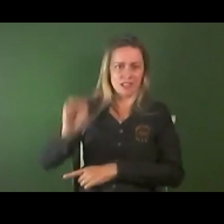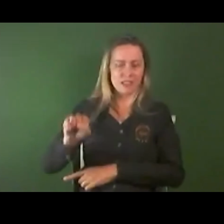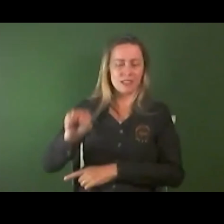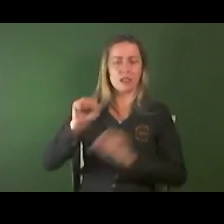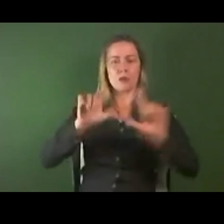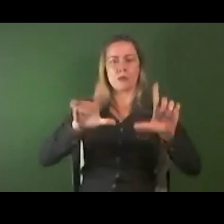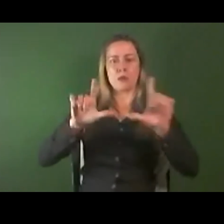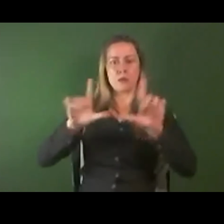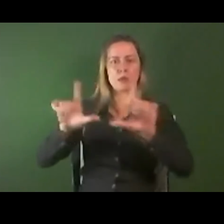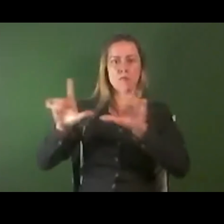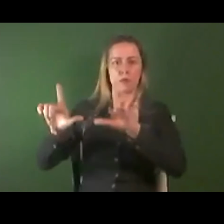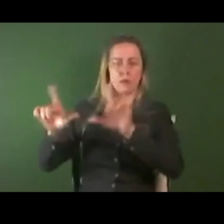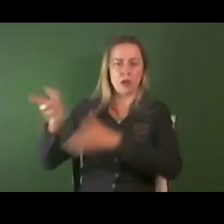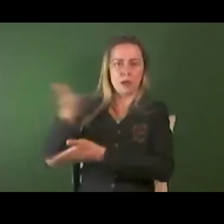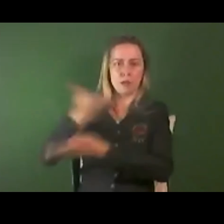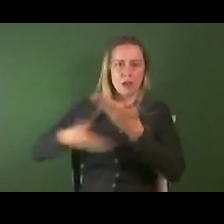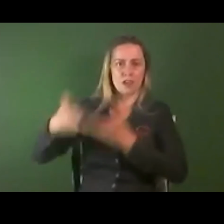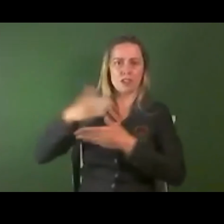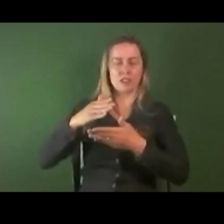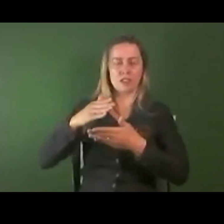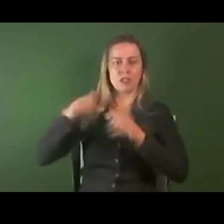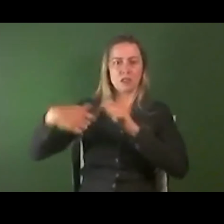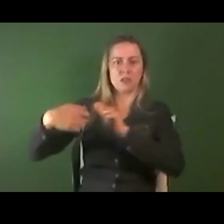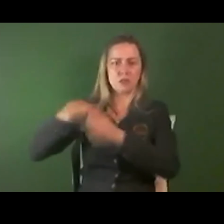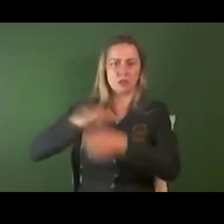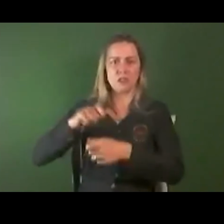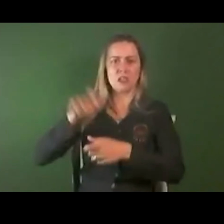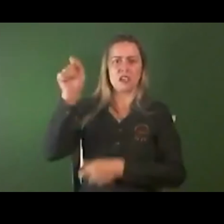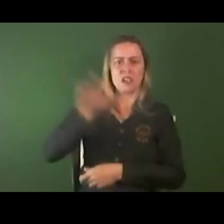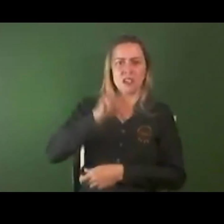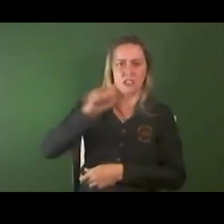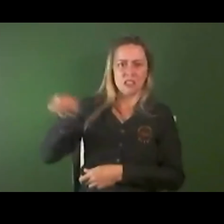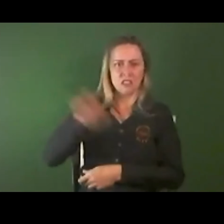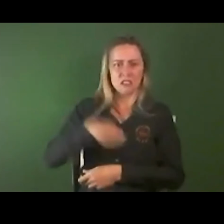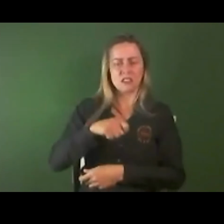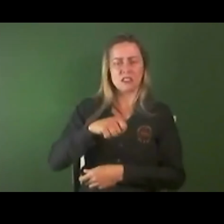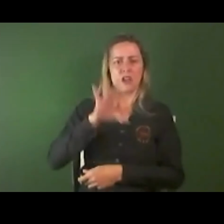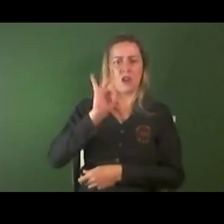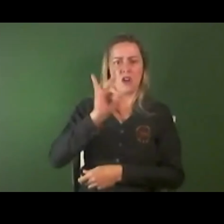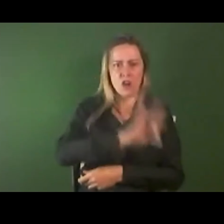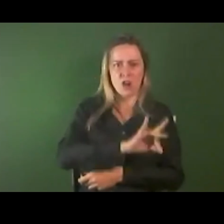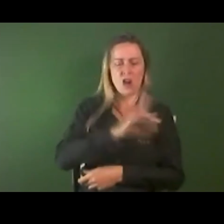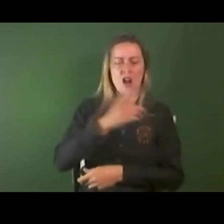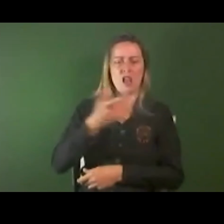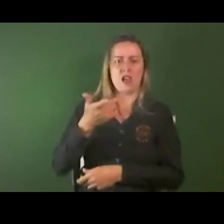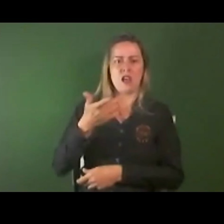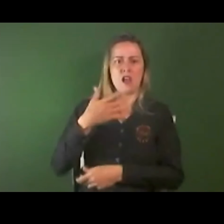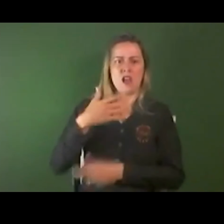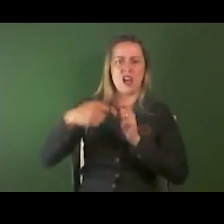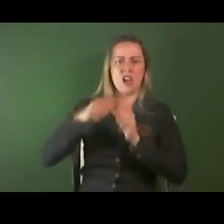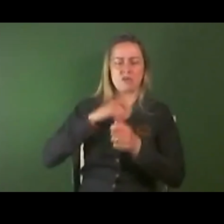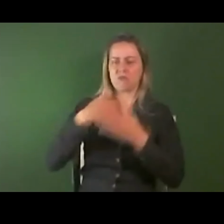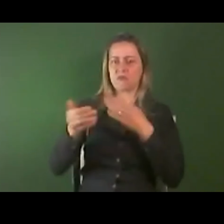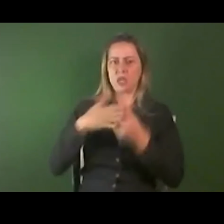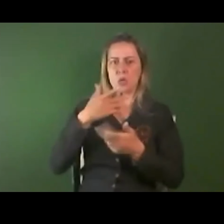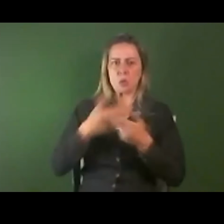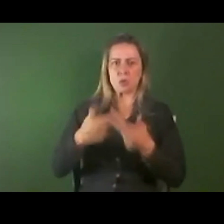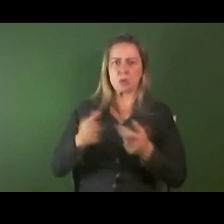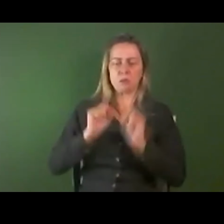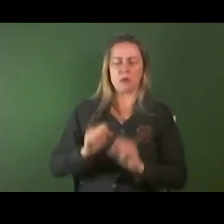pessoas interagissem com esses painéis, destruíssem, riscassem, pusessem coisas por cima, rasgassem, fizessem o que ele